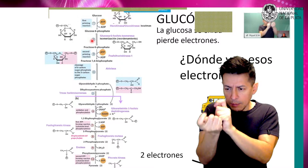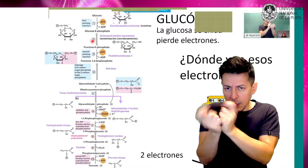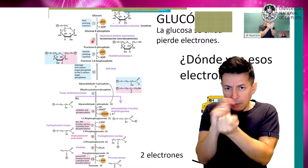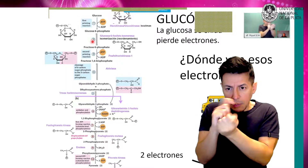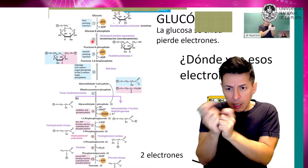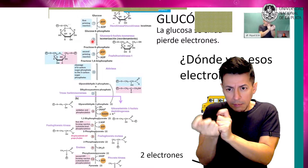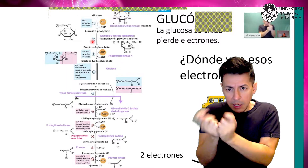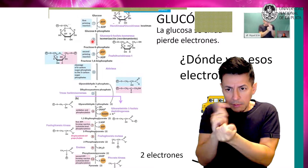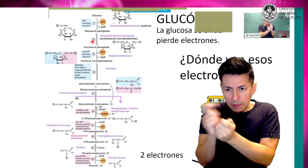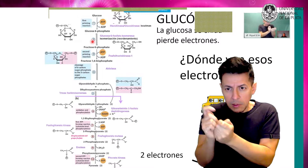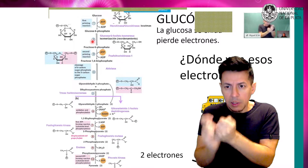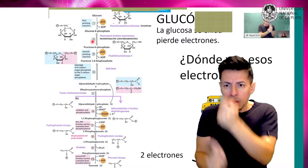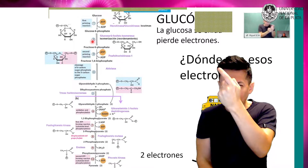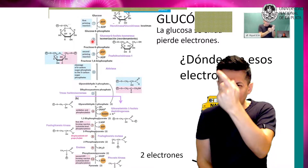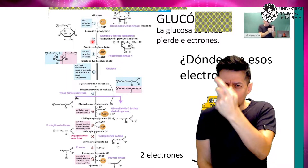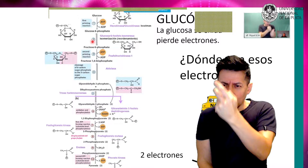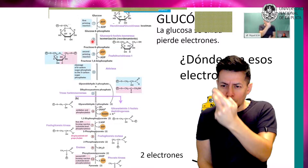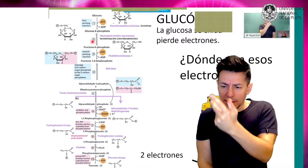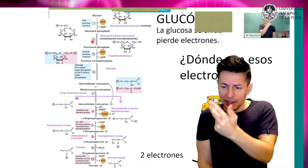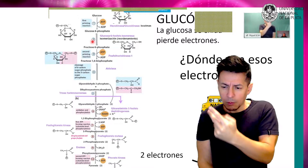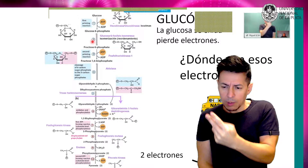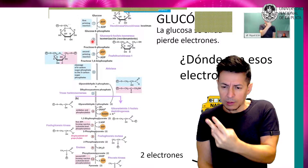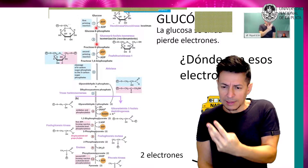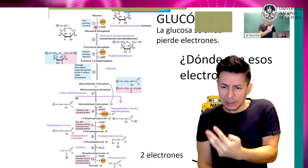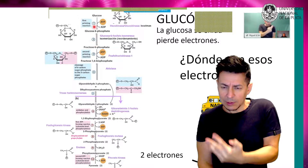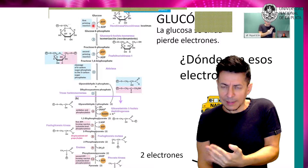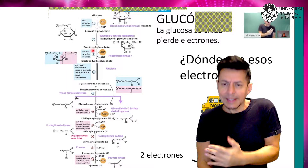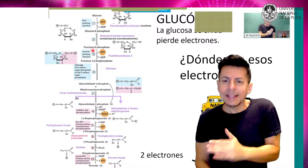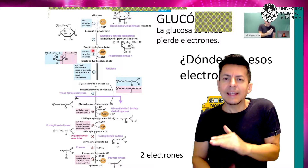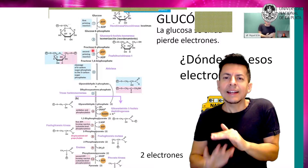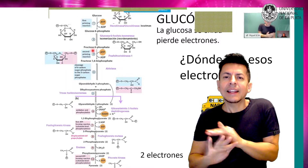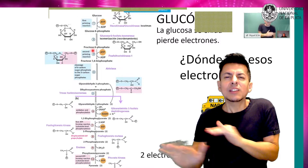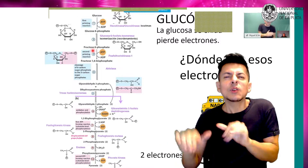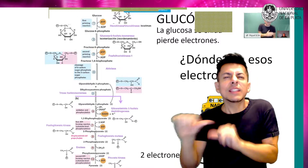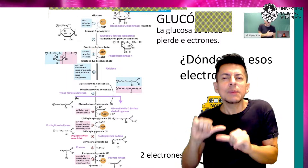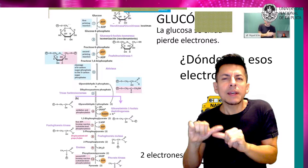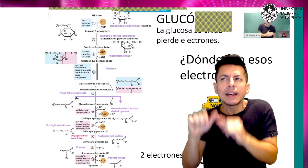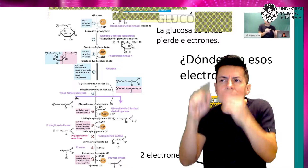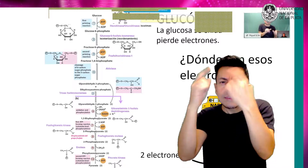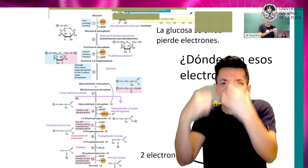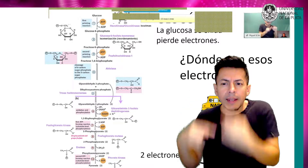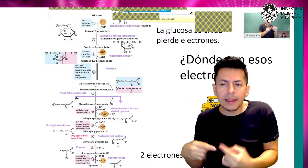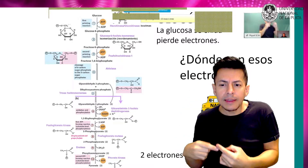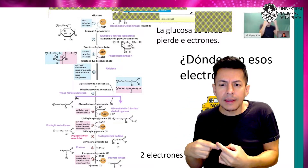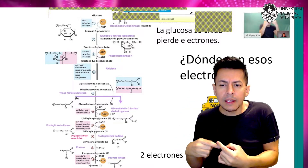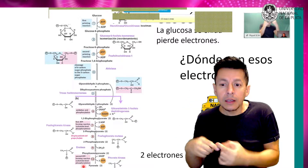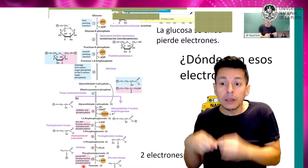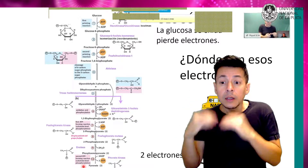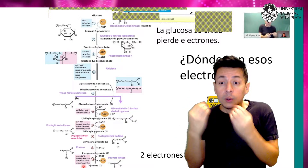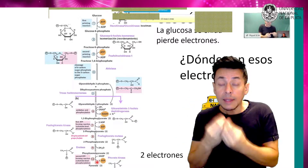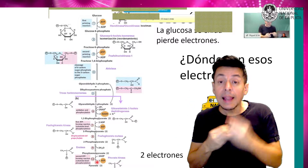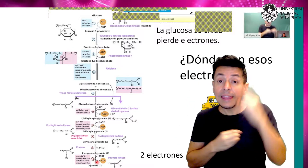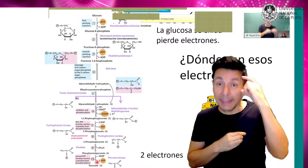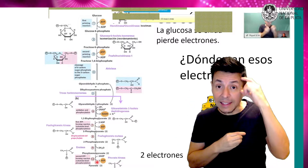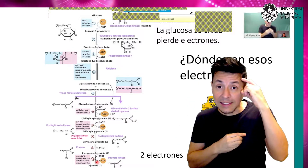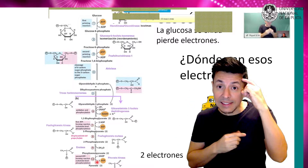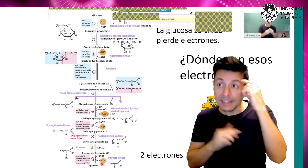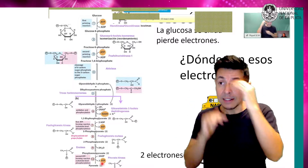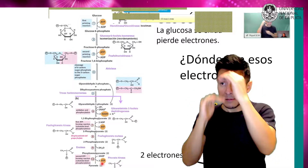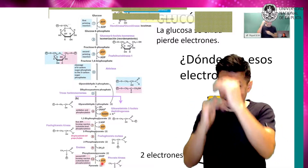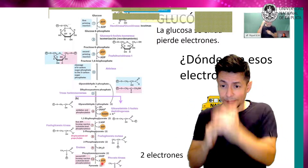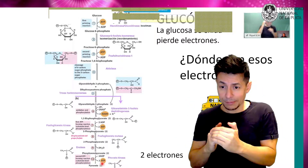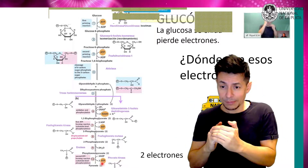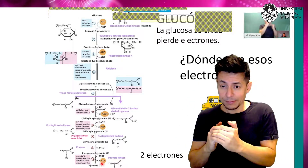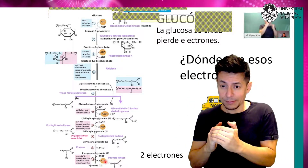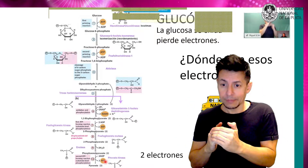número indica que ocurre una reacción química distinta. En 10 reacciones es transformado en 2 moléculas